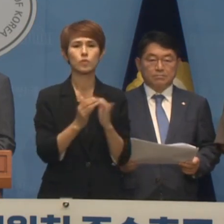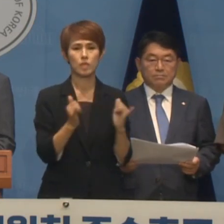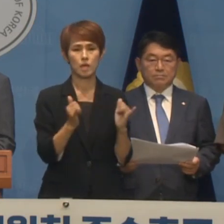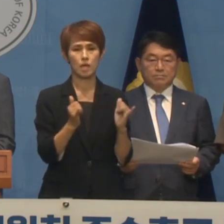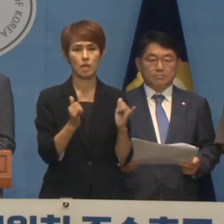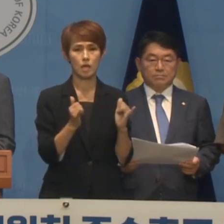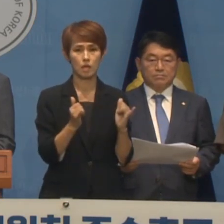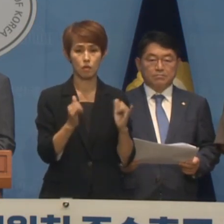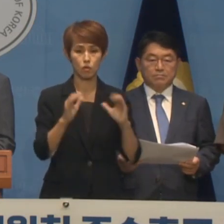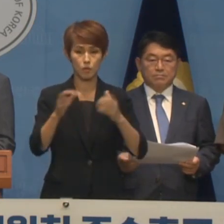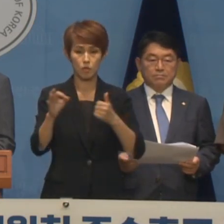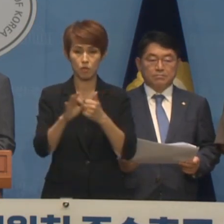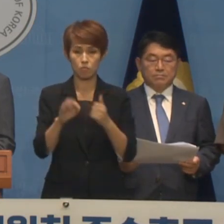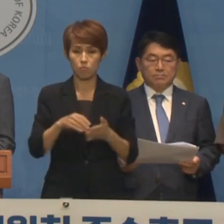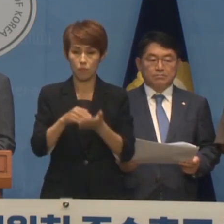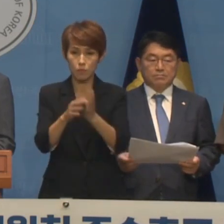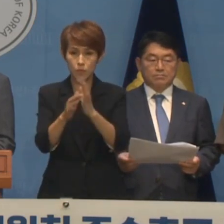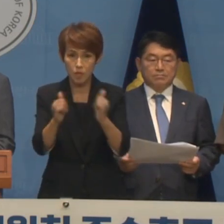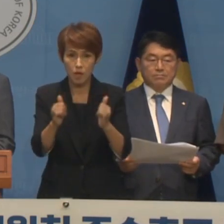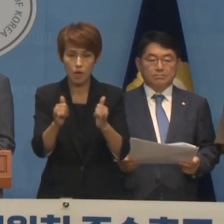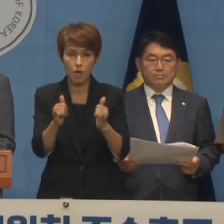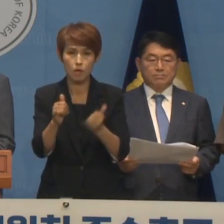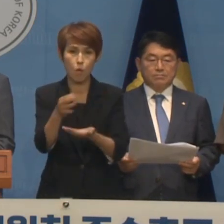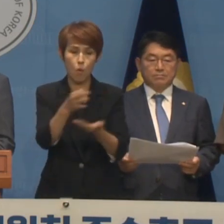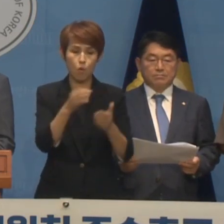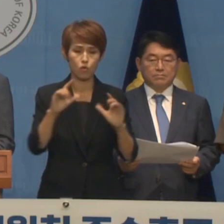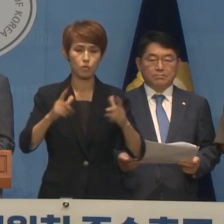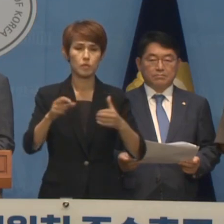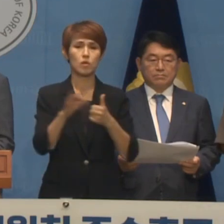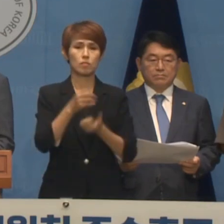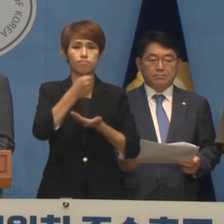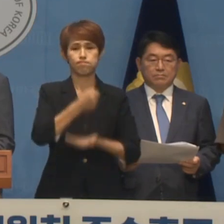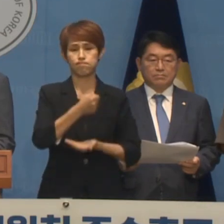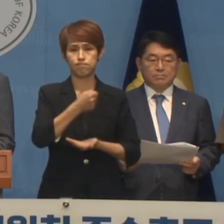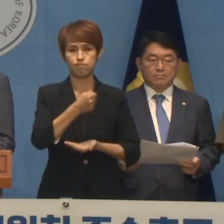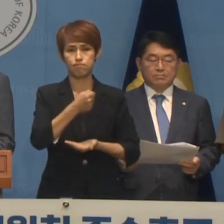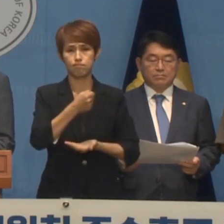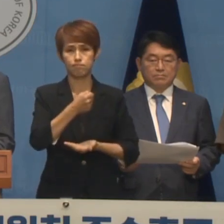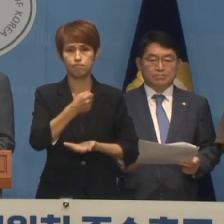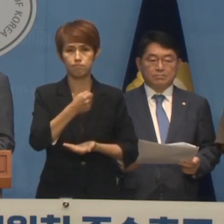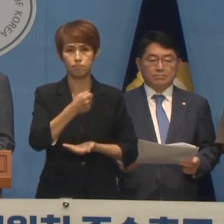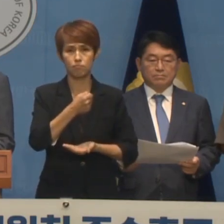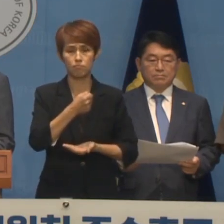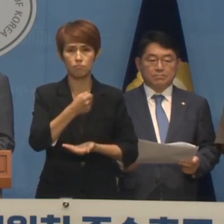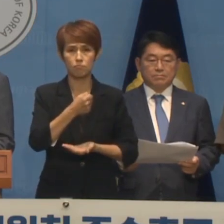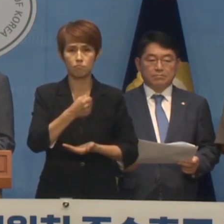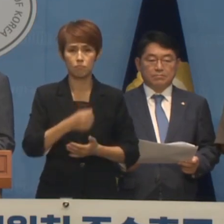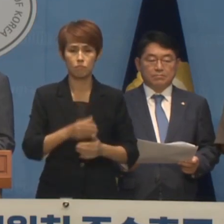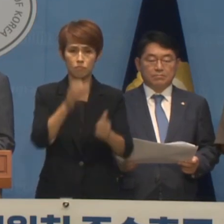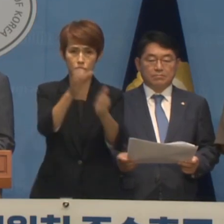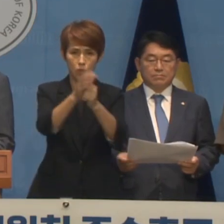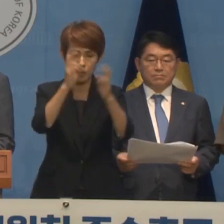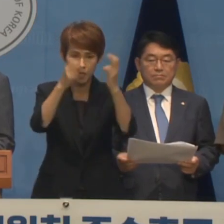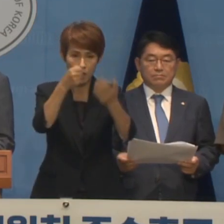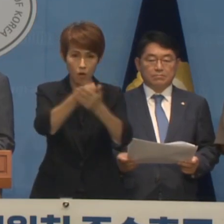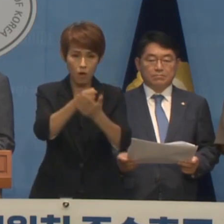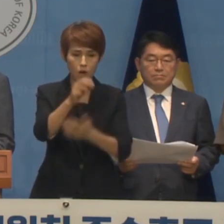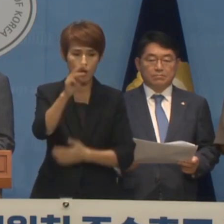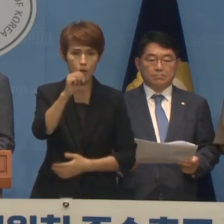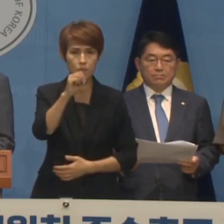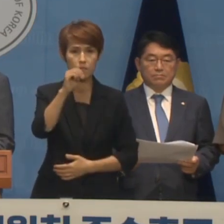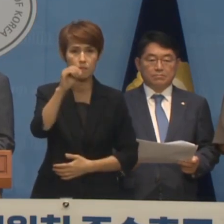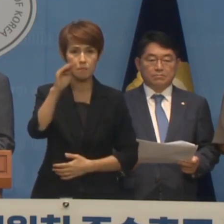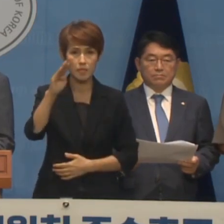국민연금 가입자들이 피땀 흘린 돈으로 조성된 것이 국민연금 기금인데, 이번에 위탁운영사로 선정된